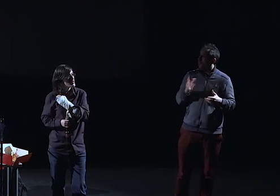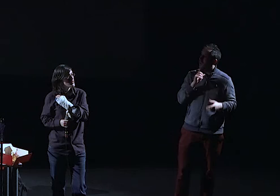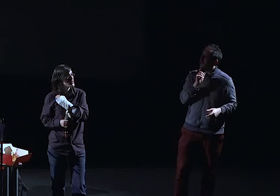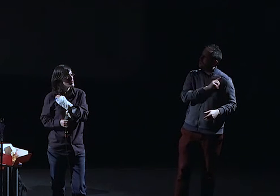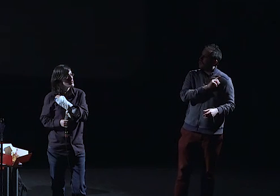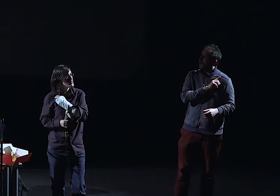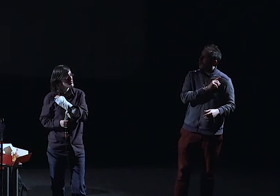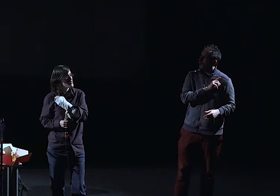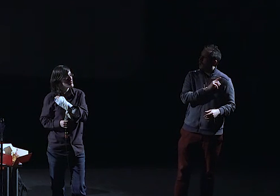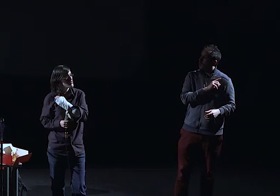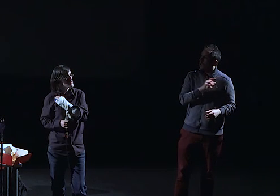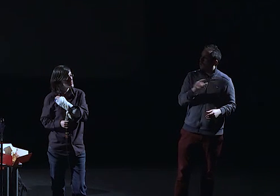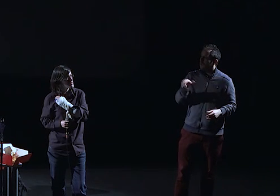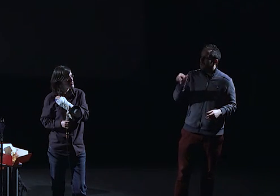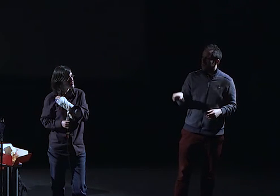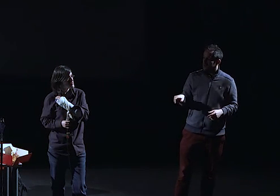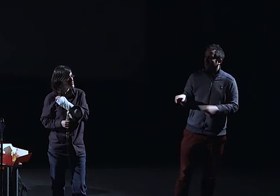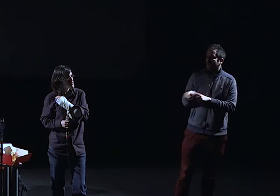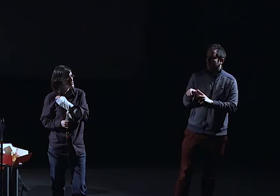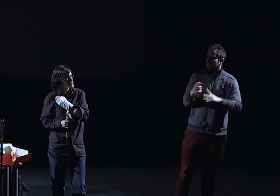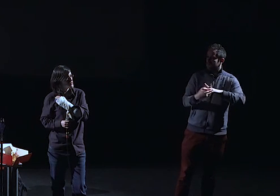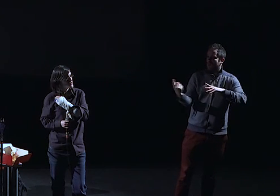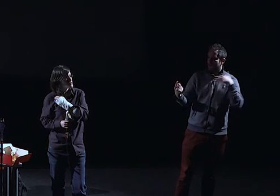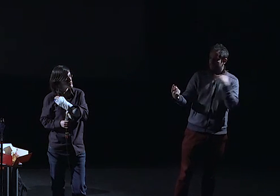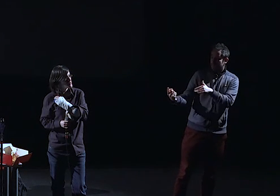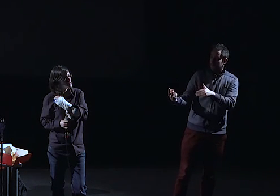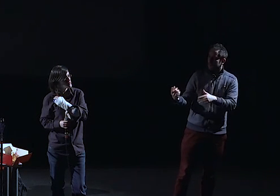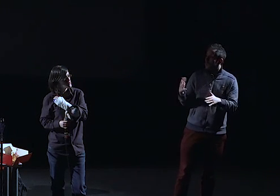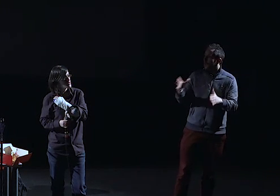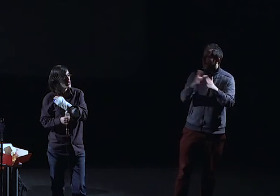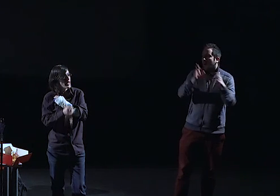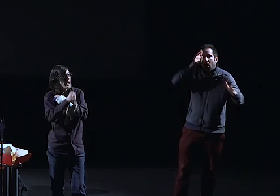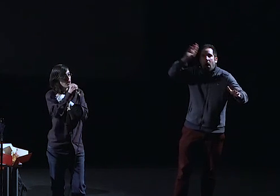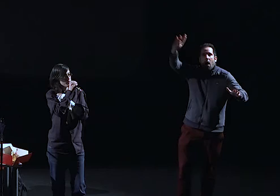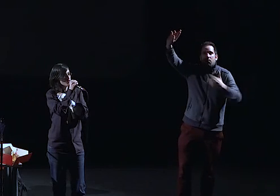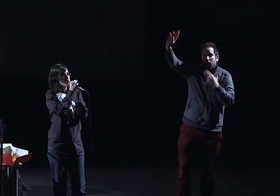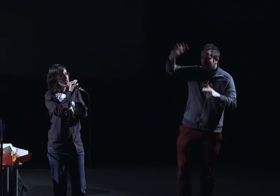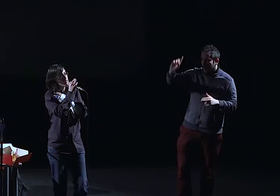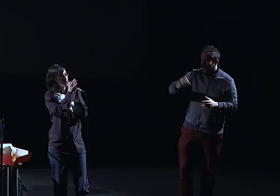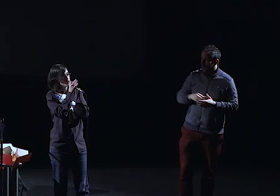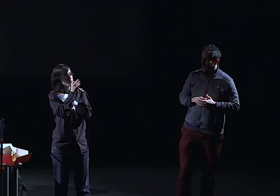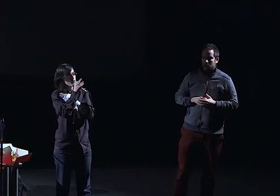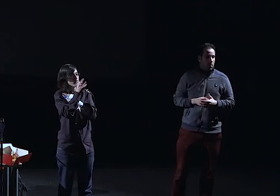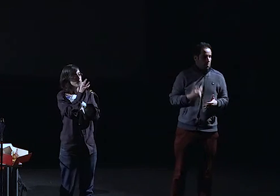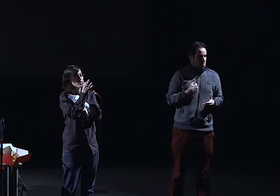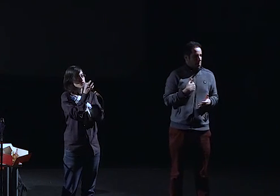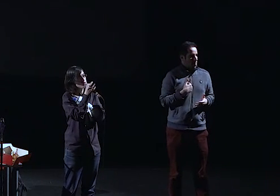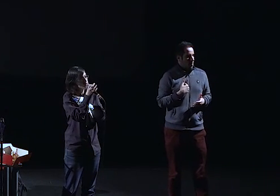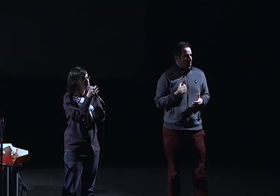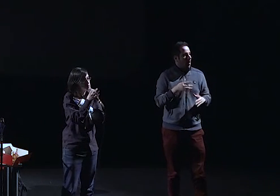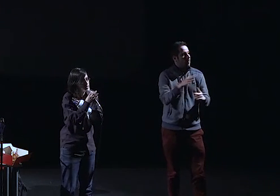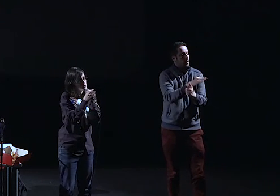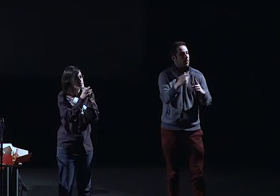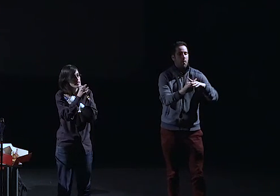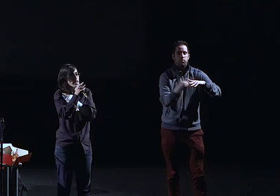volontaire du mouton, enfin de la brebis galeuse, c'est pas forcément un modèle utopiste. Alors, ce que je pensais comme exclusion